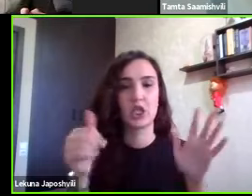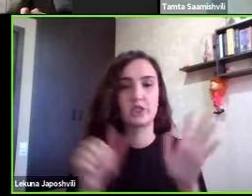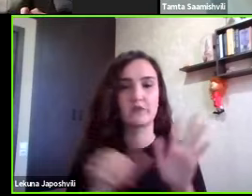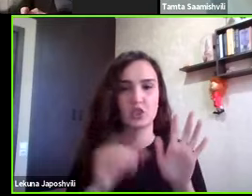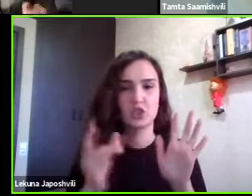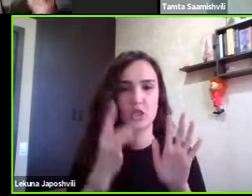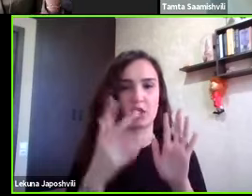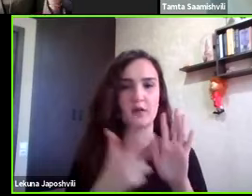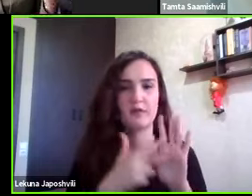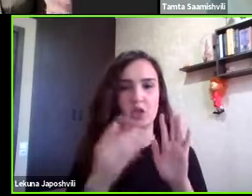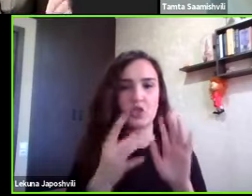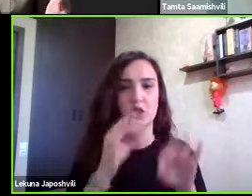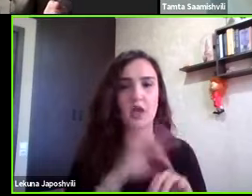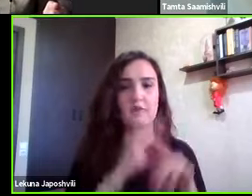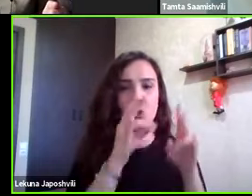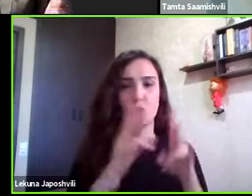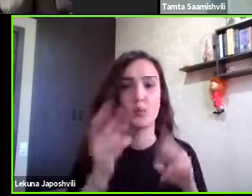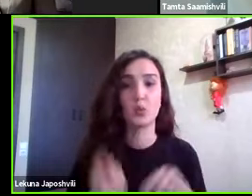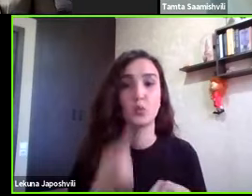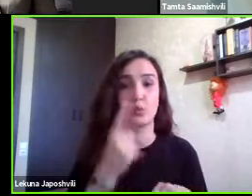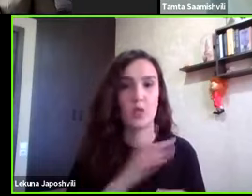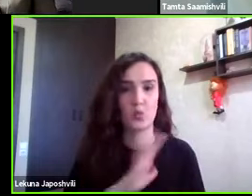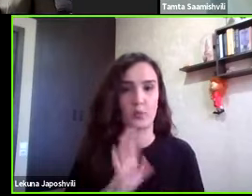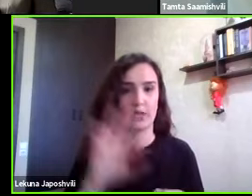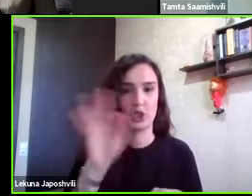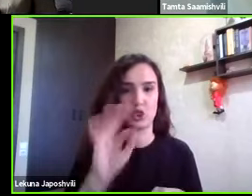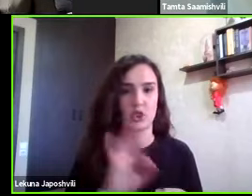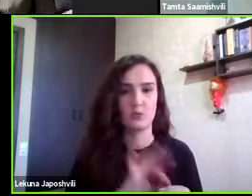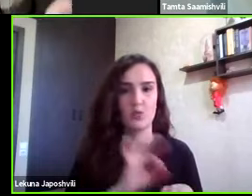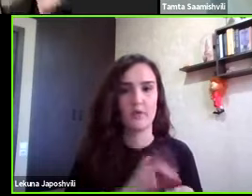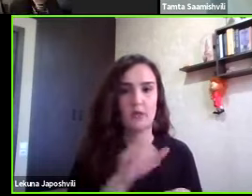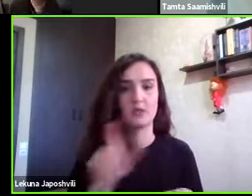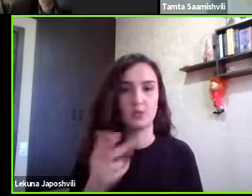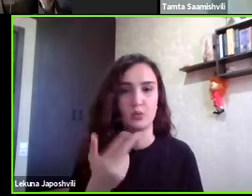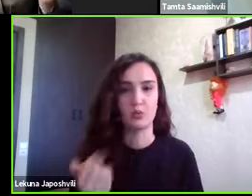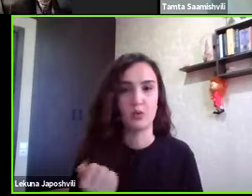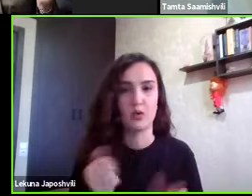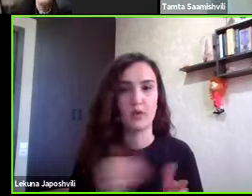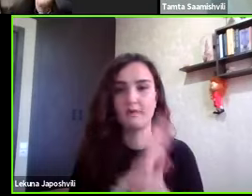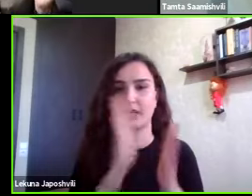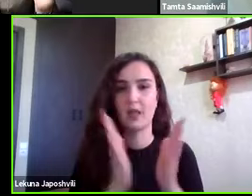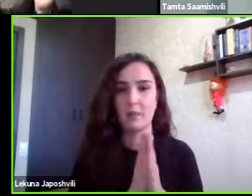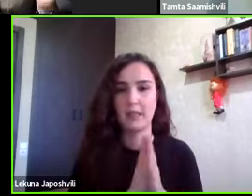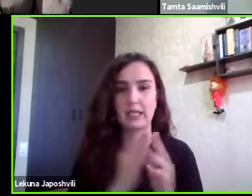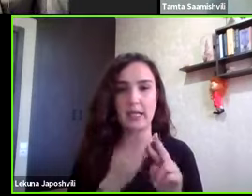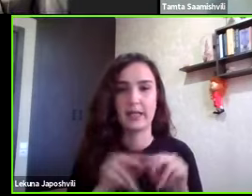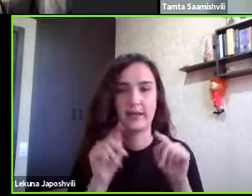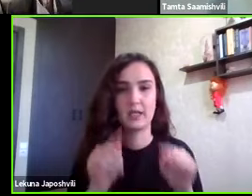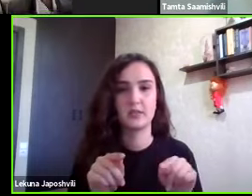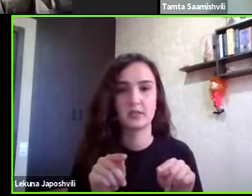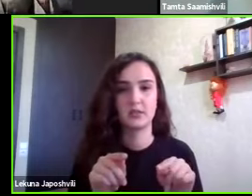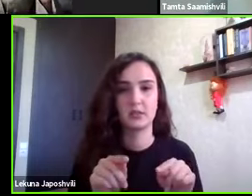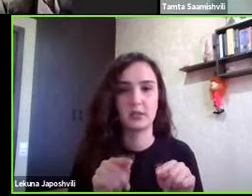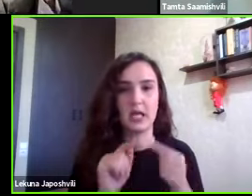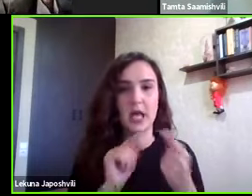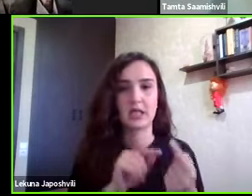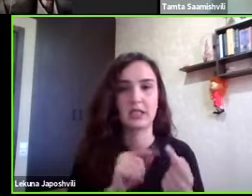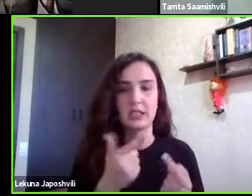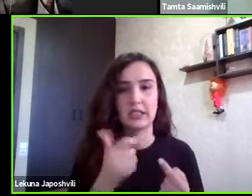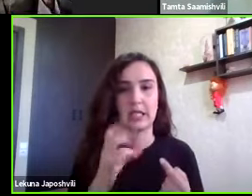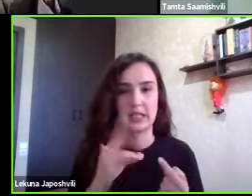8-ჯერ ავადობა, თუმცა არ ყოფილა რომ ხშირად მოავადე ბავშვი, ხო? ყველაფერი ეს თქვათ ანტიგენის